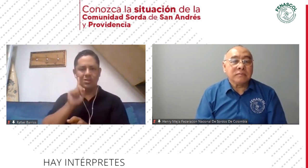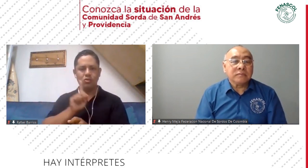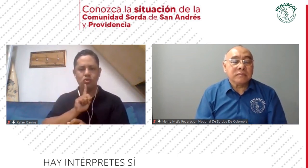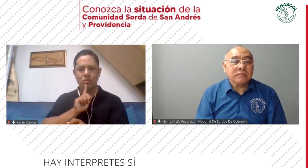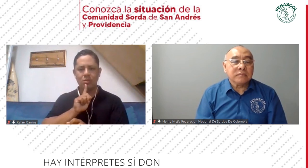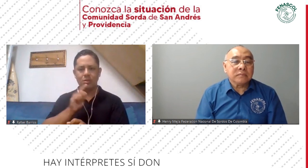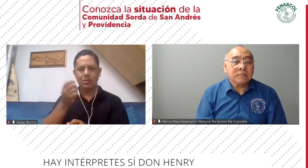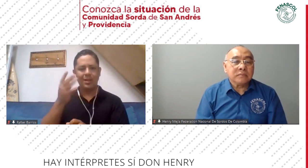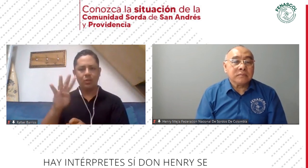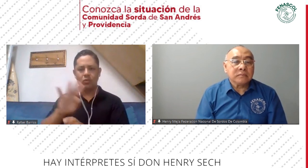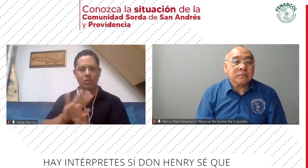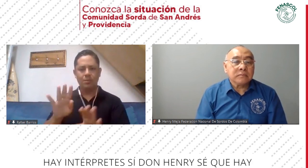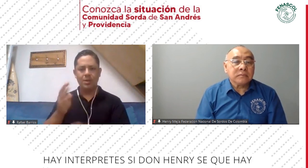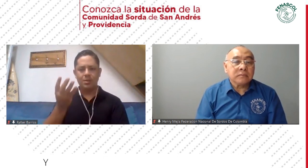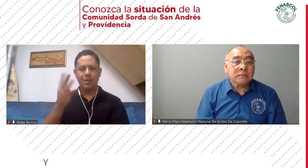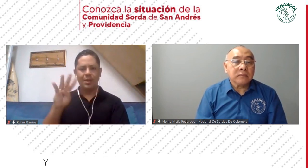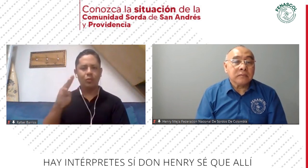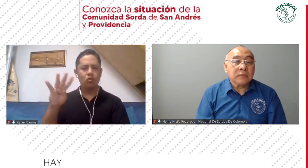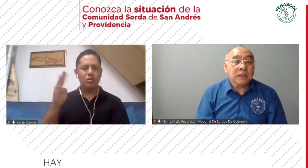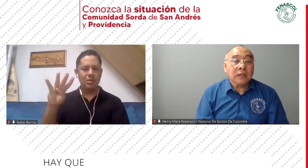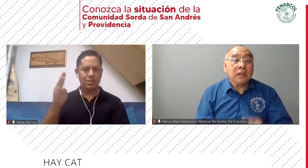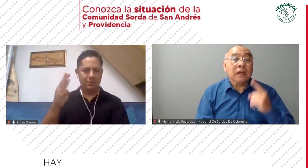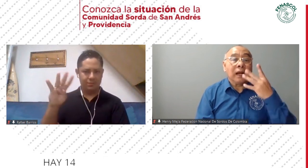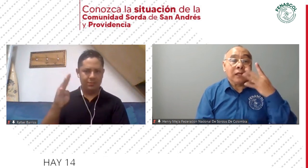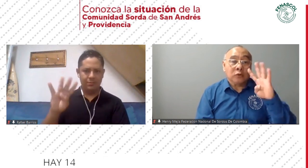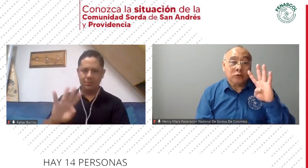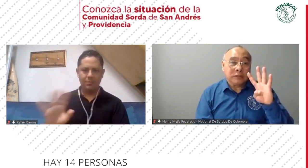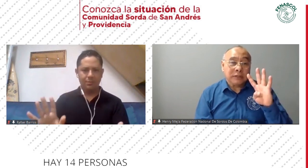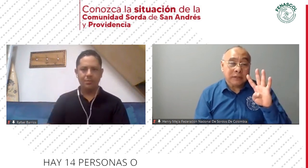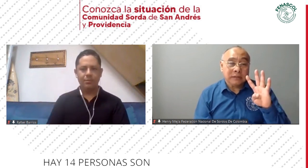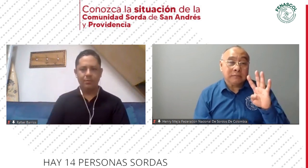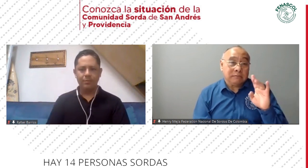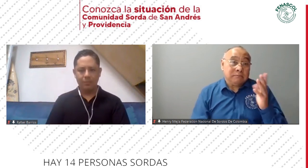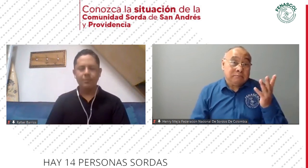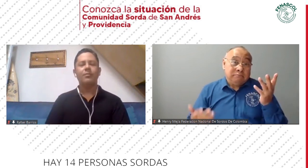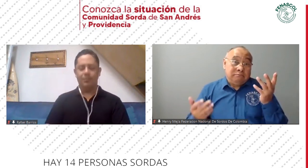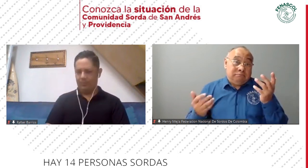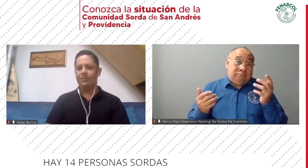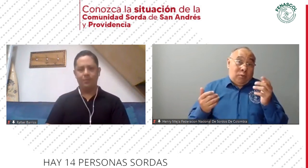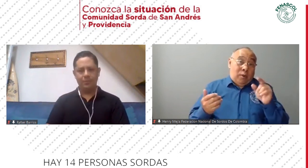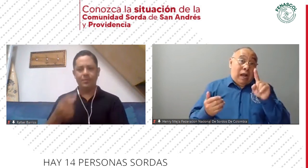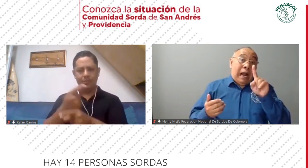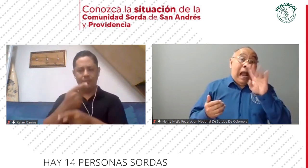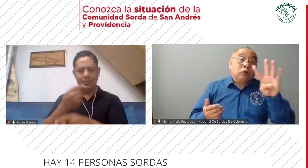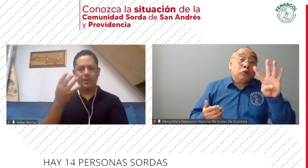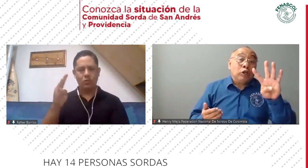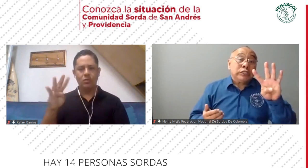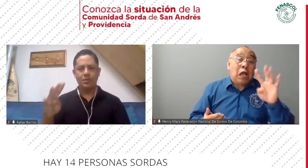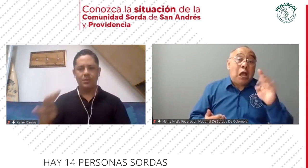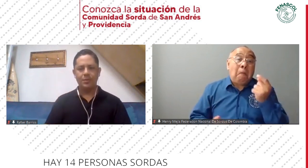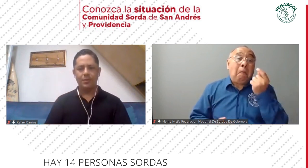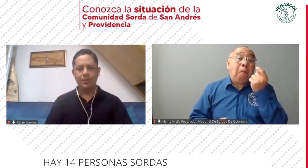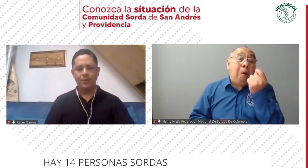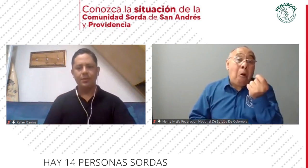he sido en rise que allí hay 14 personas sordas bueno